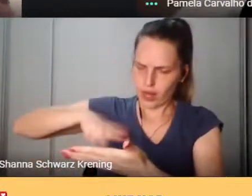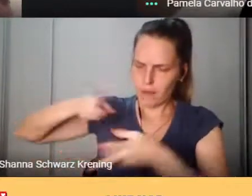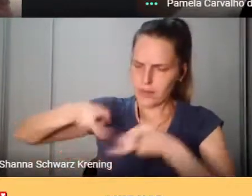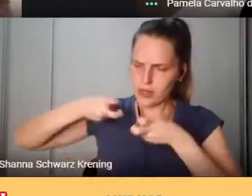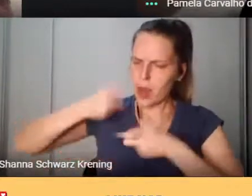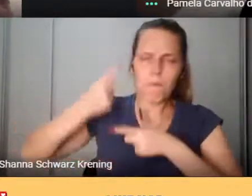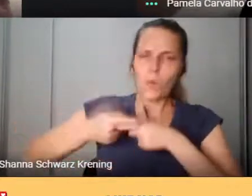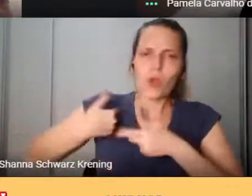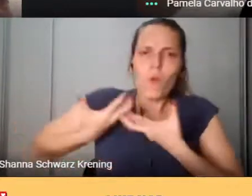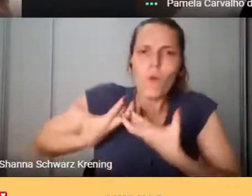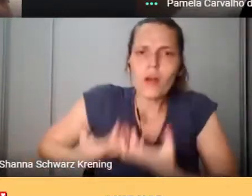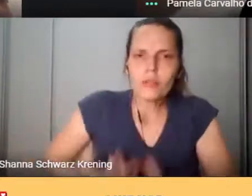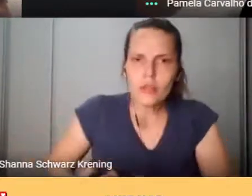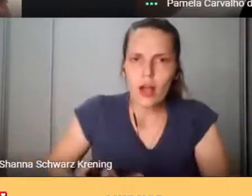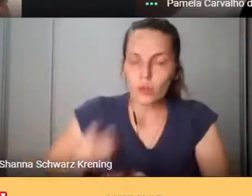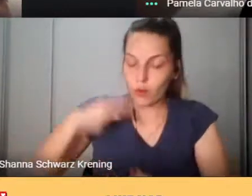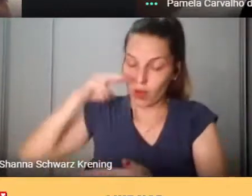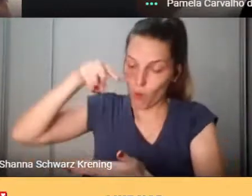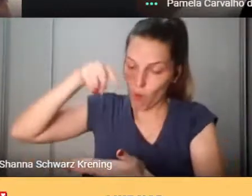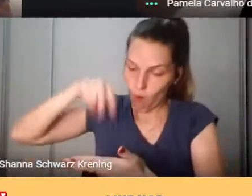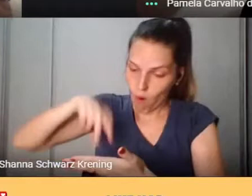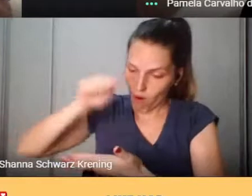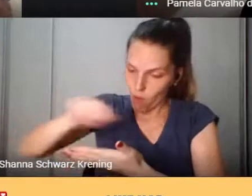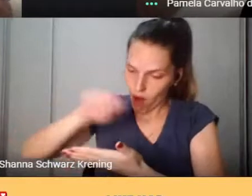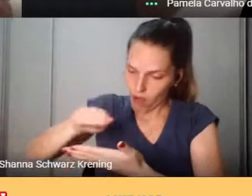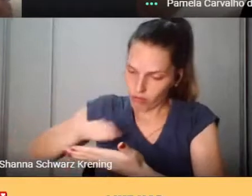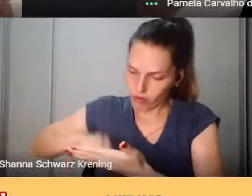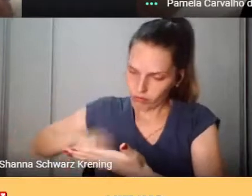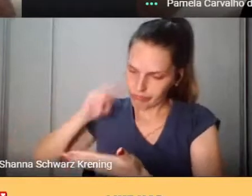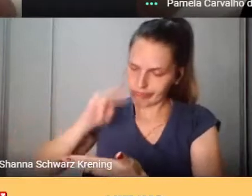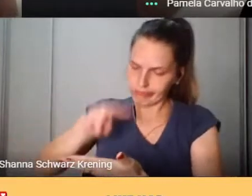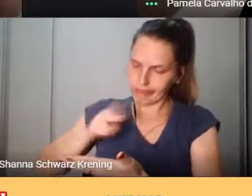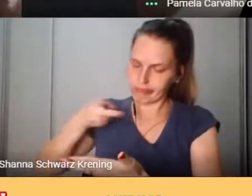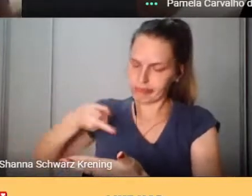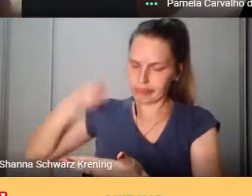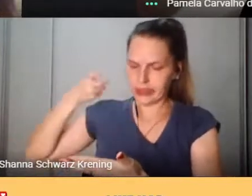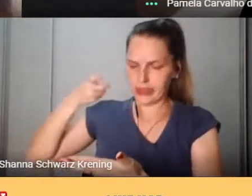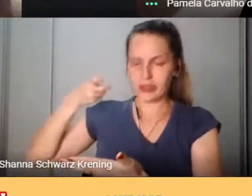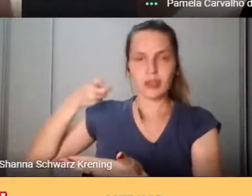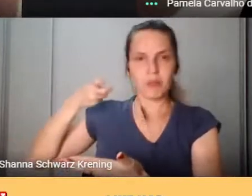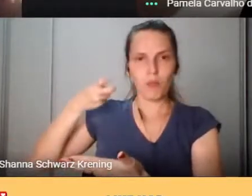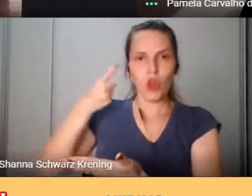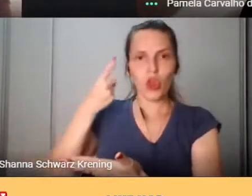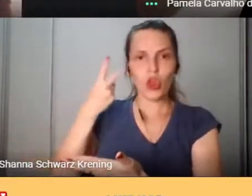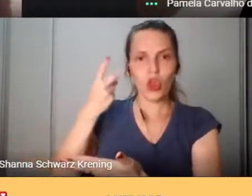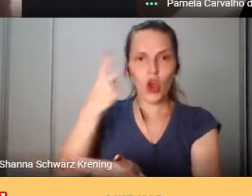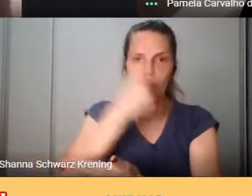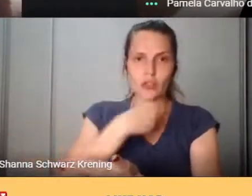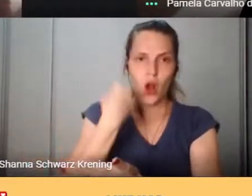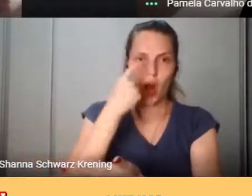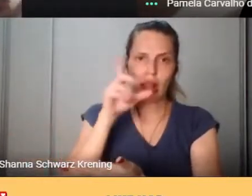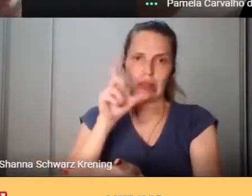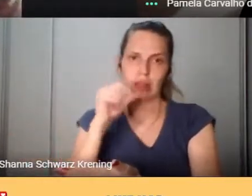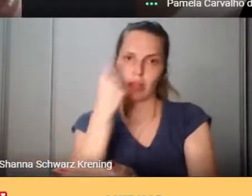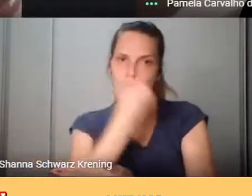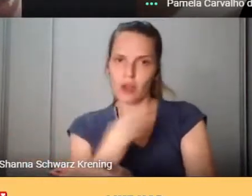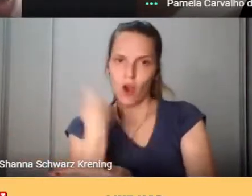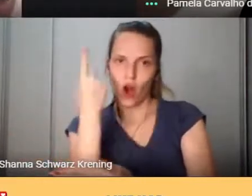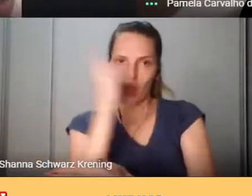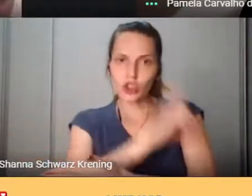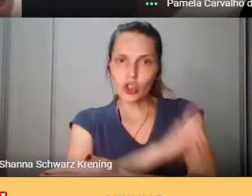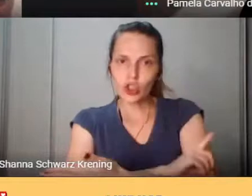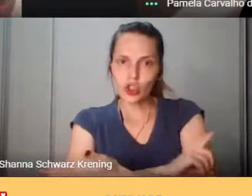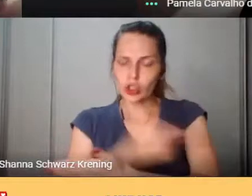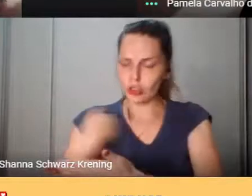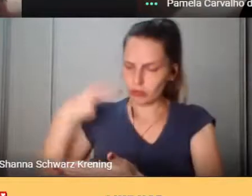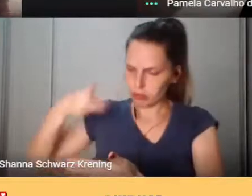eu vou olhar para essa anotação e eu vou perceber que das 12 horas ou 10 horas do dia, eu